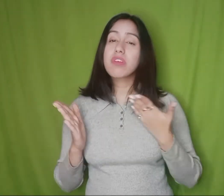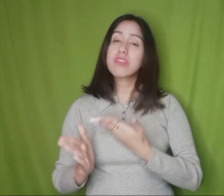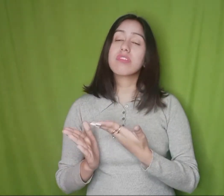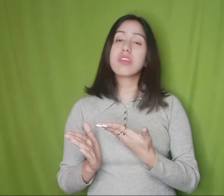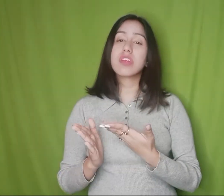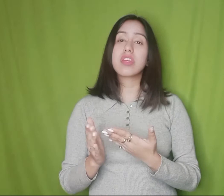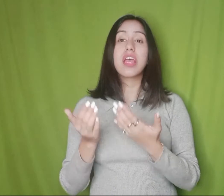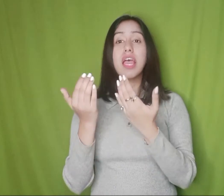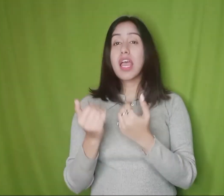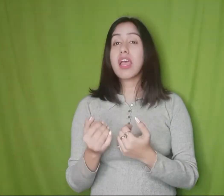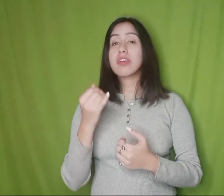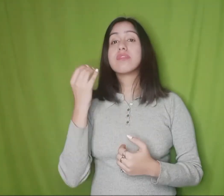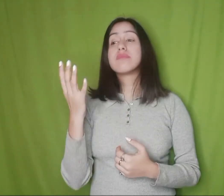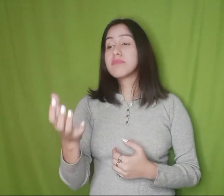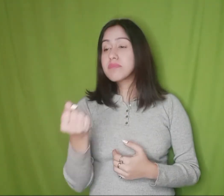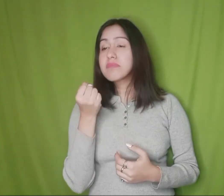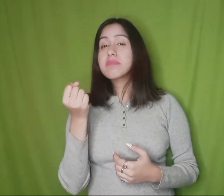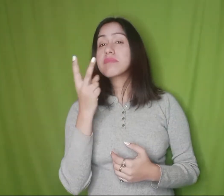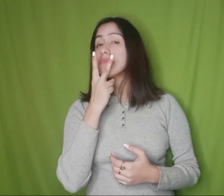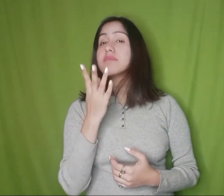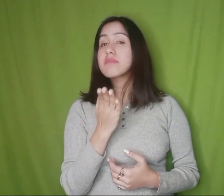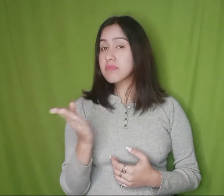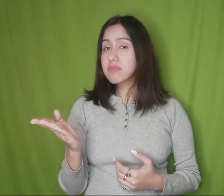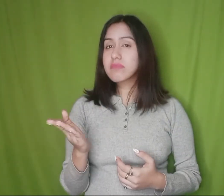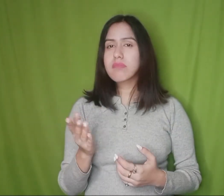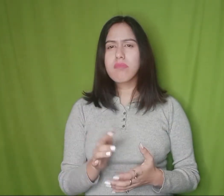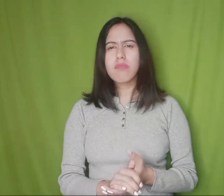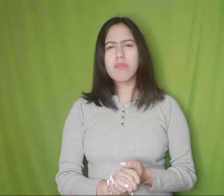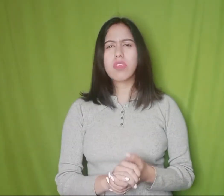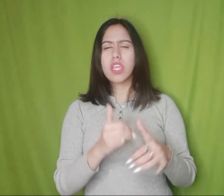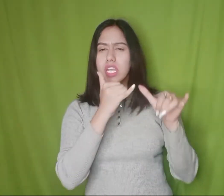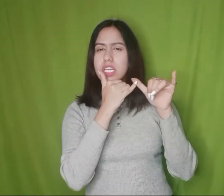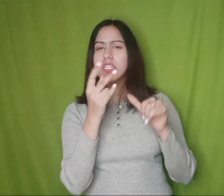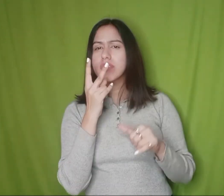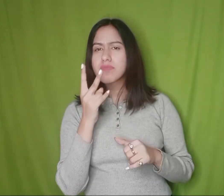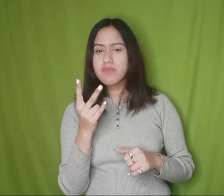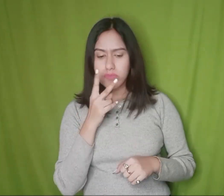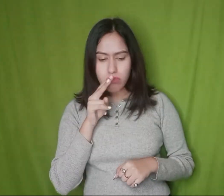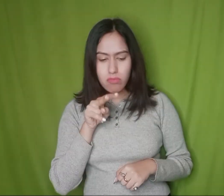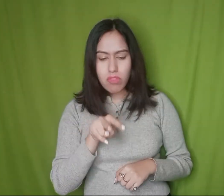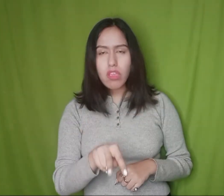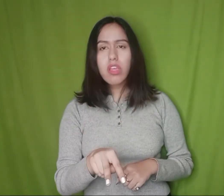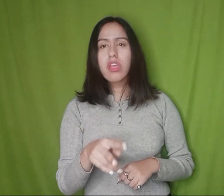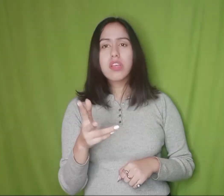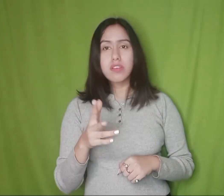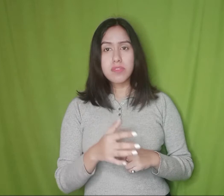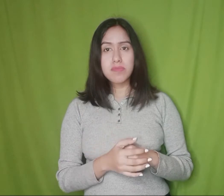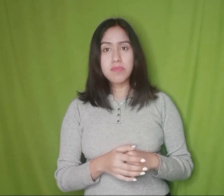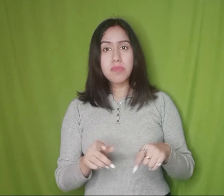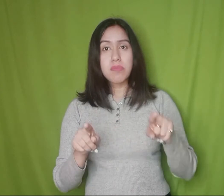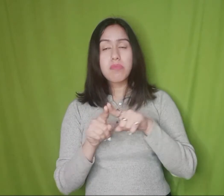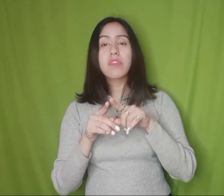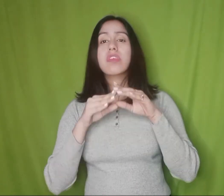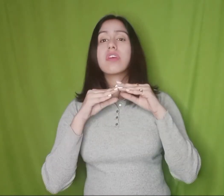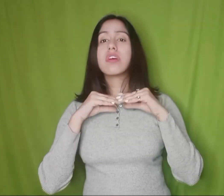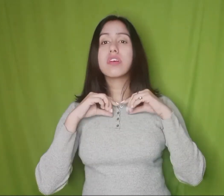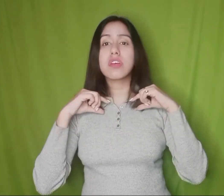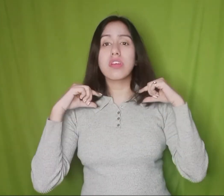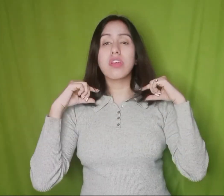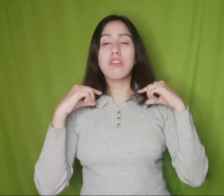पर अब ये लड़की हद पार कर चुकी है। भोज देखो देखो क्या मिला है आज उसके कृष्णा की मूर्ति से। राणा जी ने भोज के